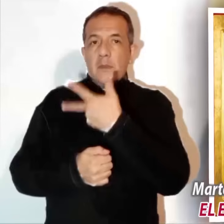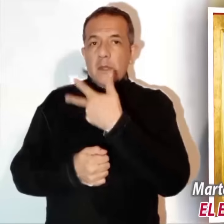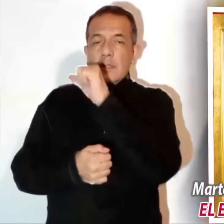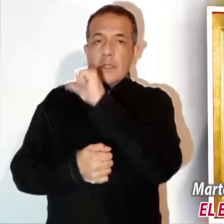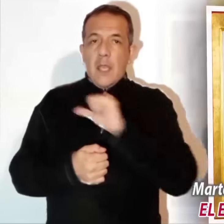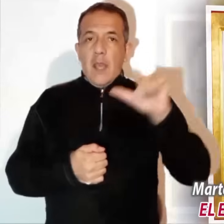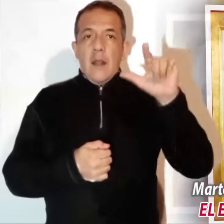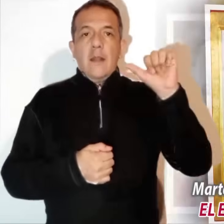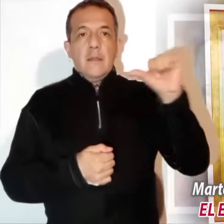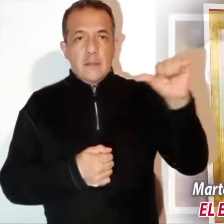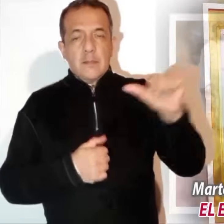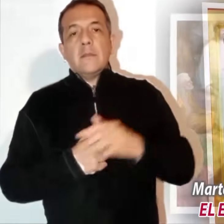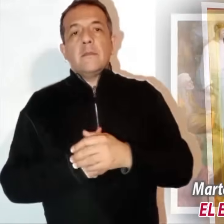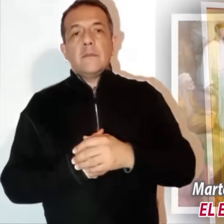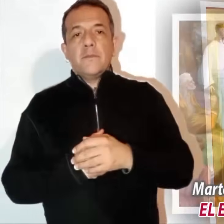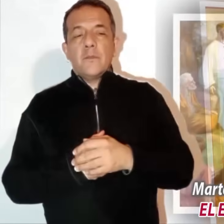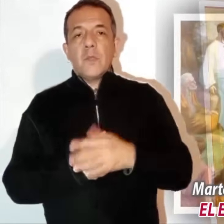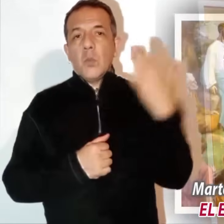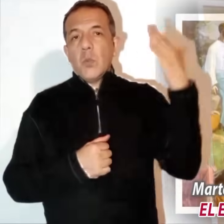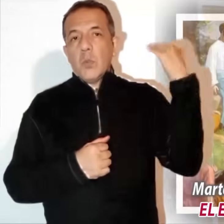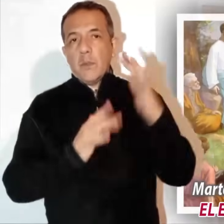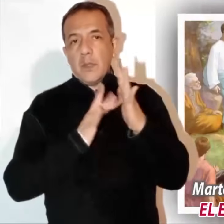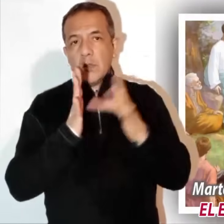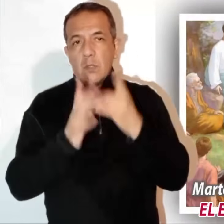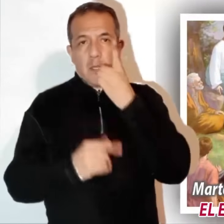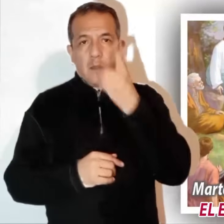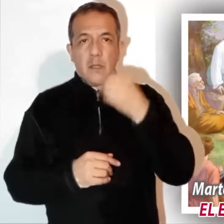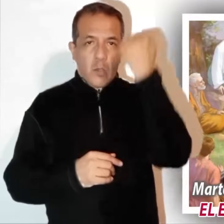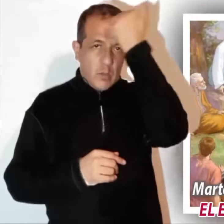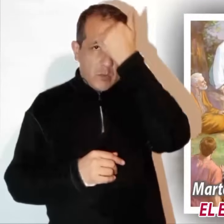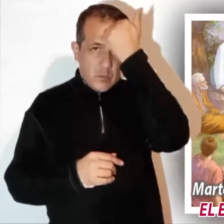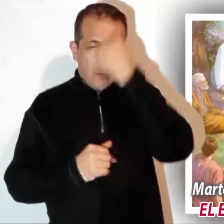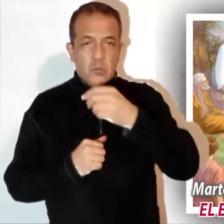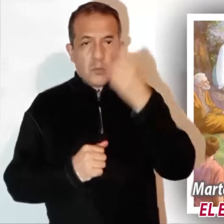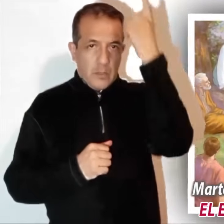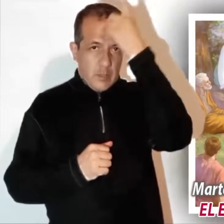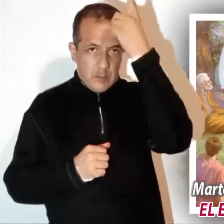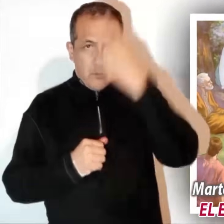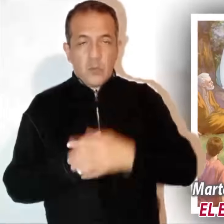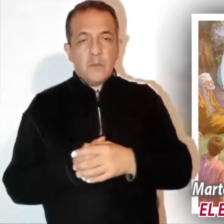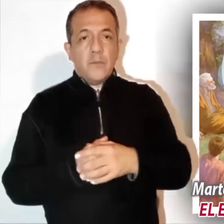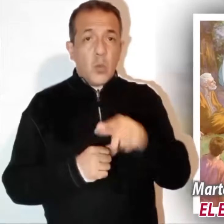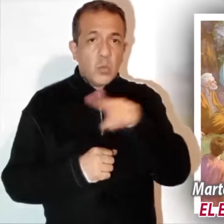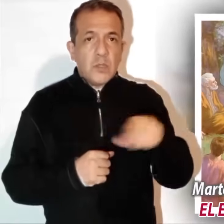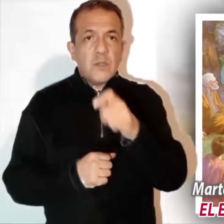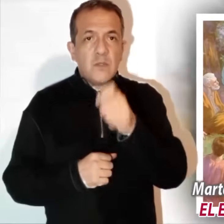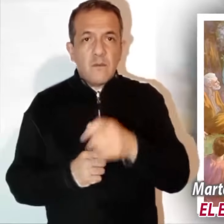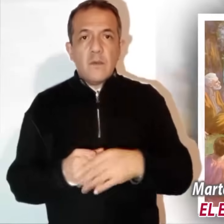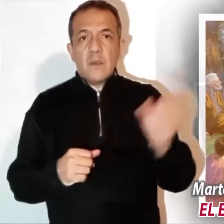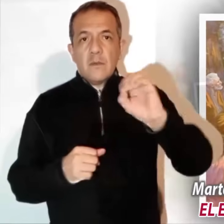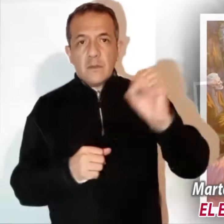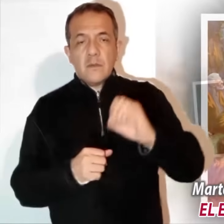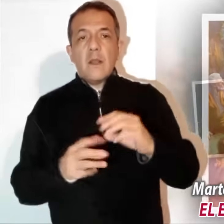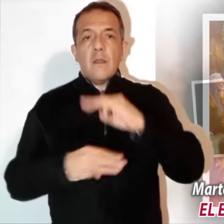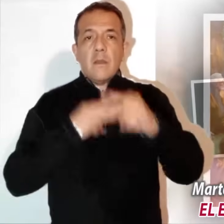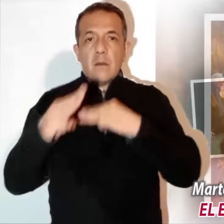13 al 16. En aquel tiempo Jesús dijo a sus discípulos: ustedes son la sal de la